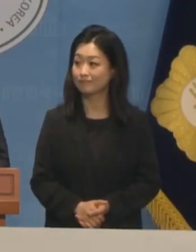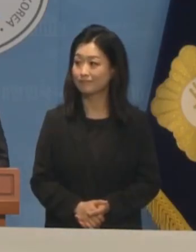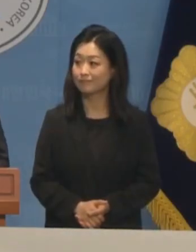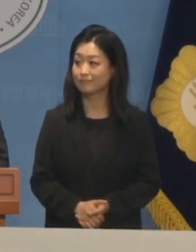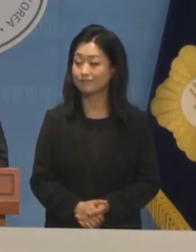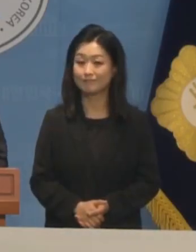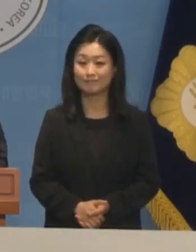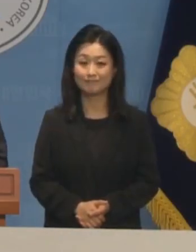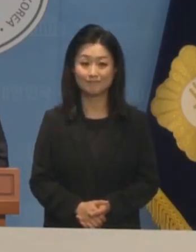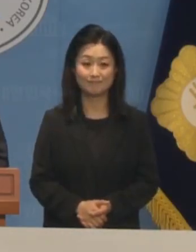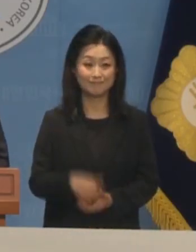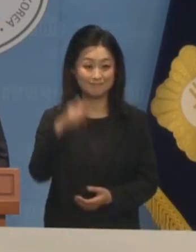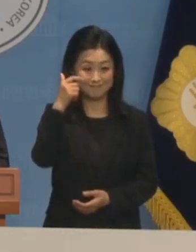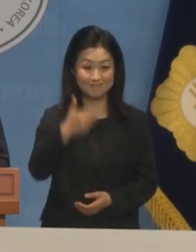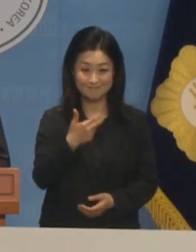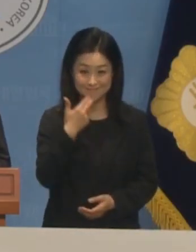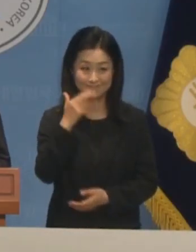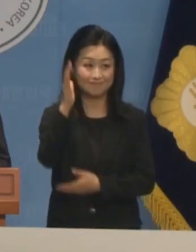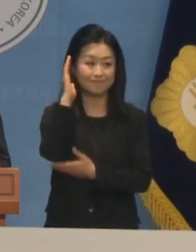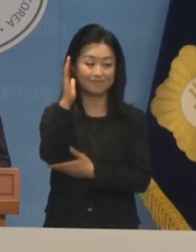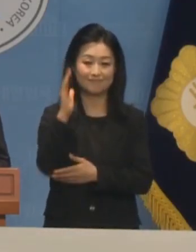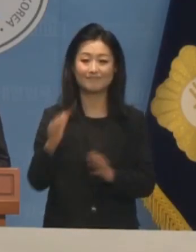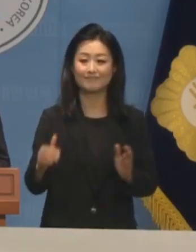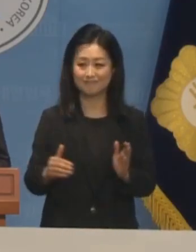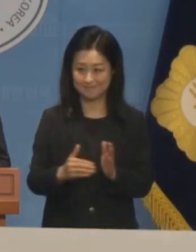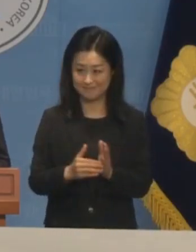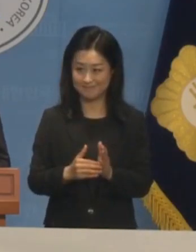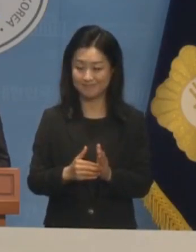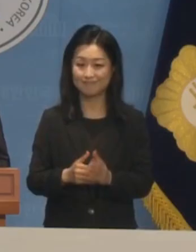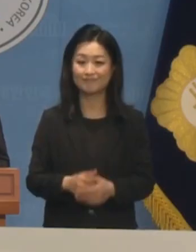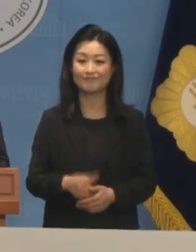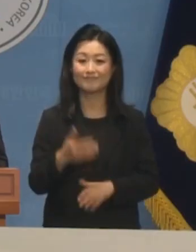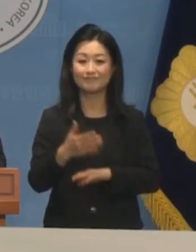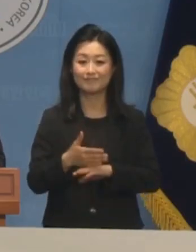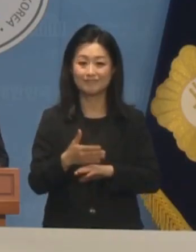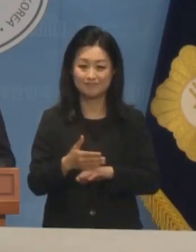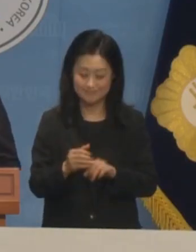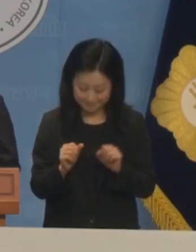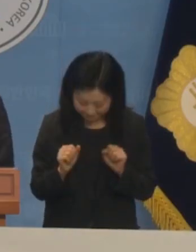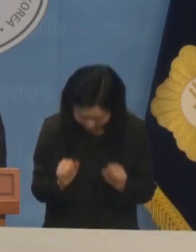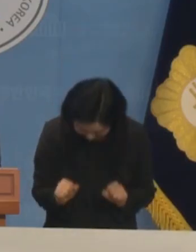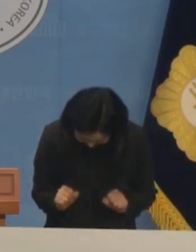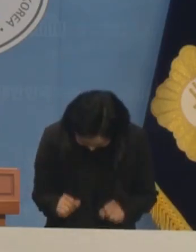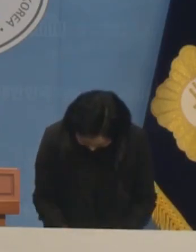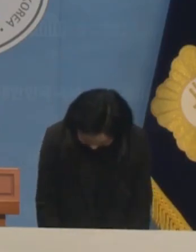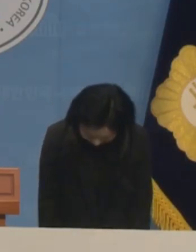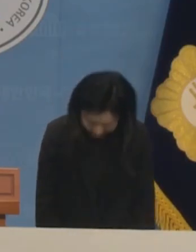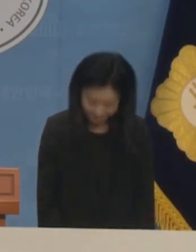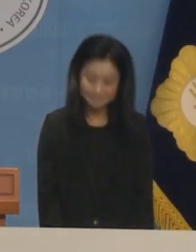예, 특별한 질문이 없으시면 오늘 기자회견 여기서 마치겠습니다. 고맙습니다. 고맙습니다.